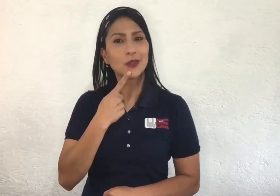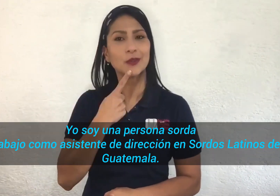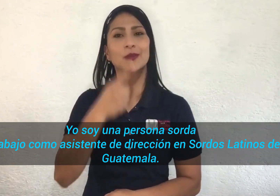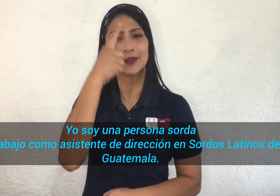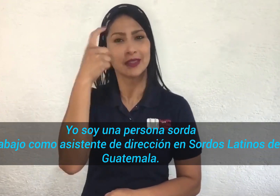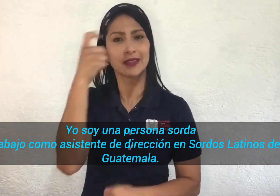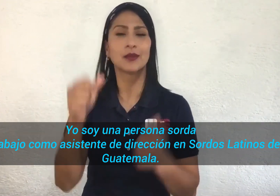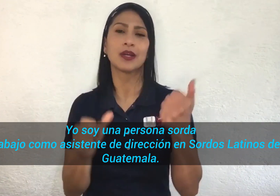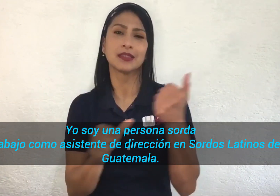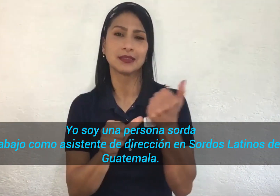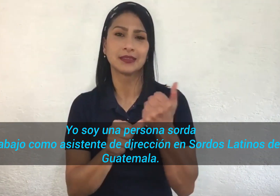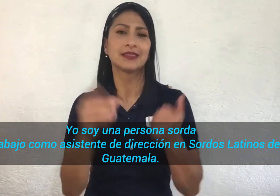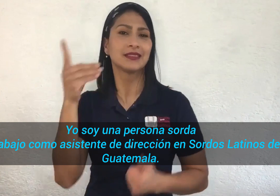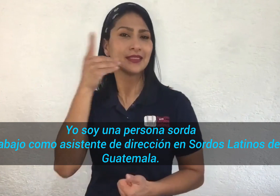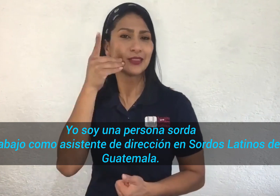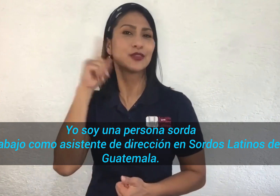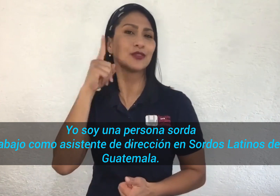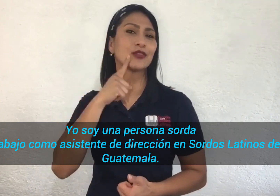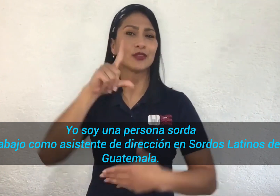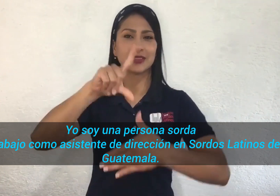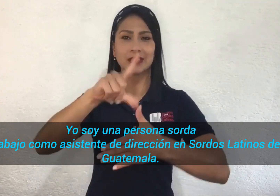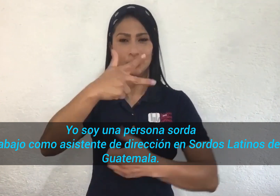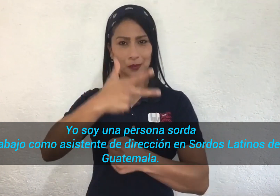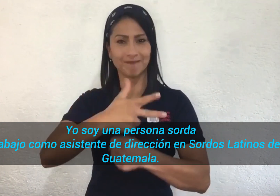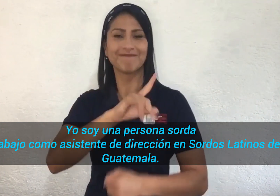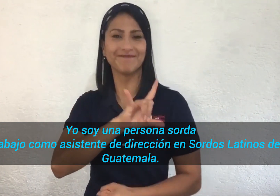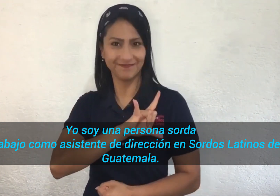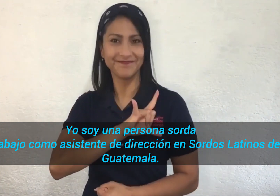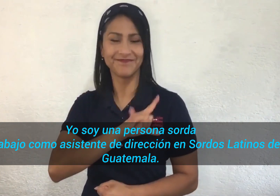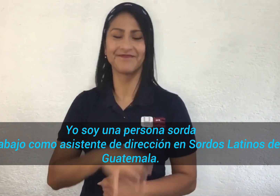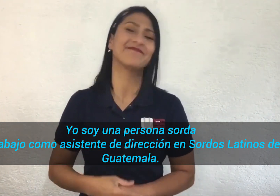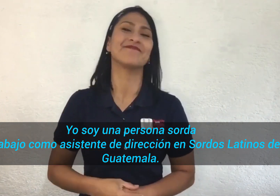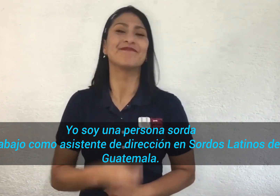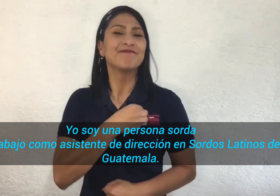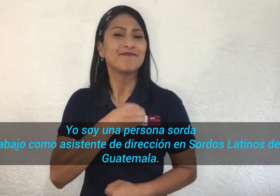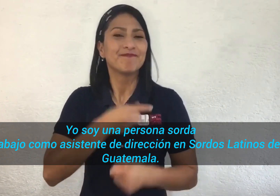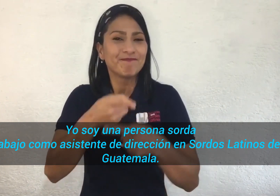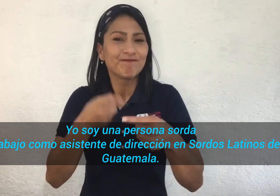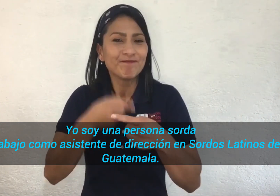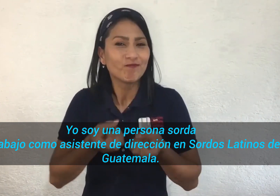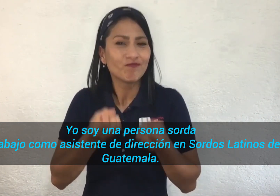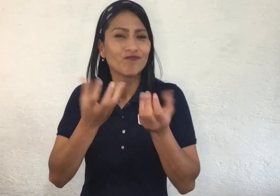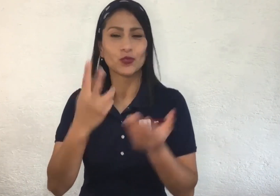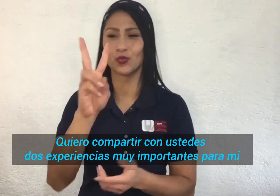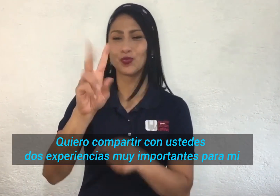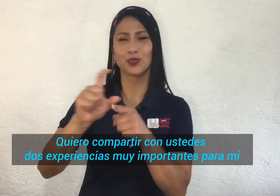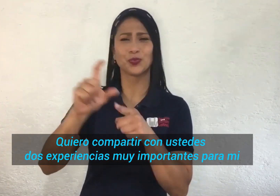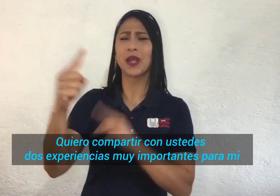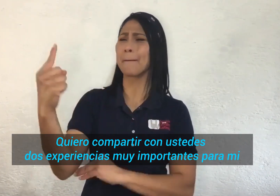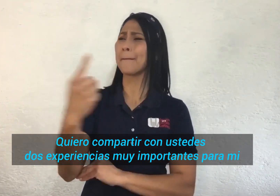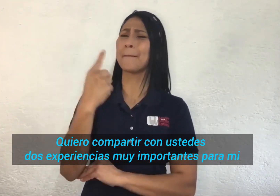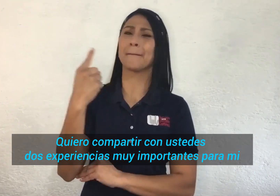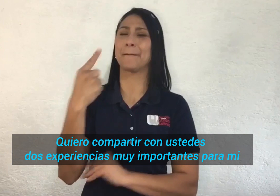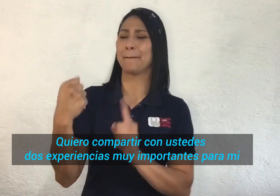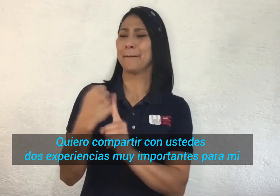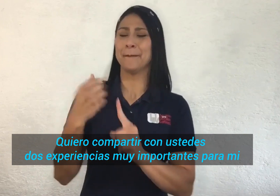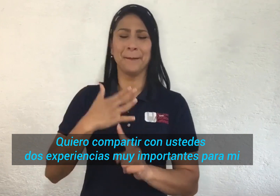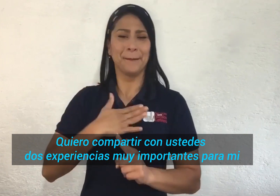soy una persona sorda y trabajo como asistente de dirección en Sordos Latinos de Guatemala. Quiero compartir con ustedes dos experiencias